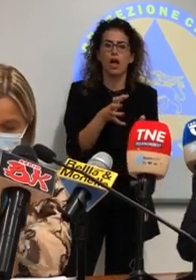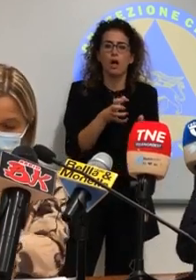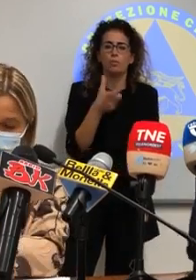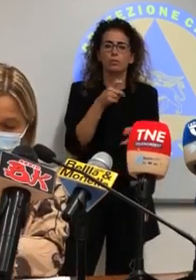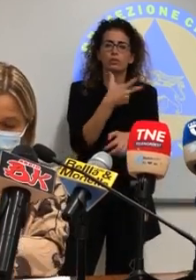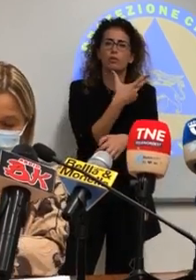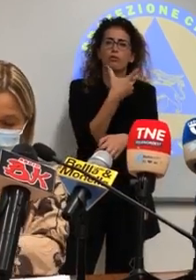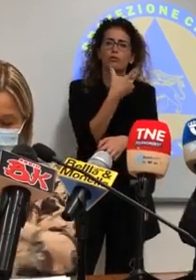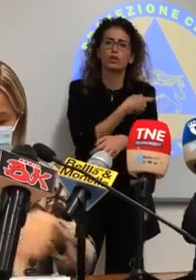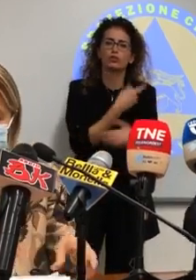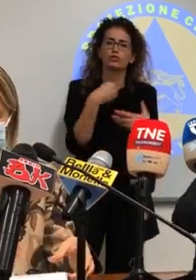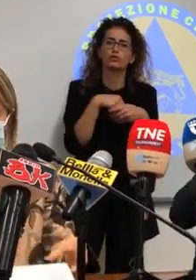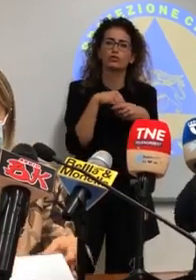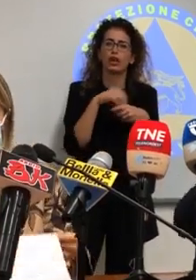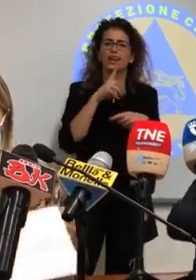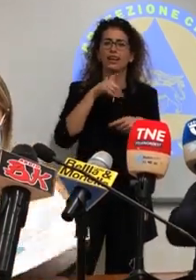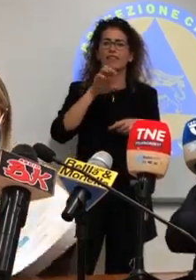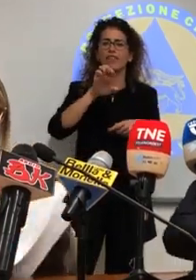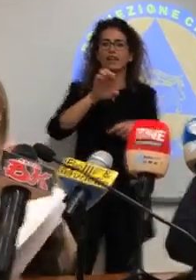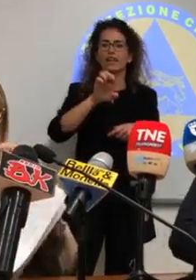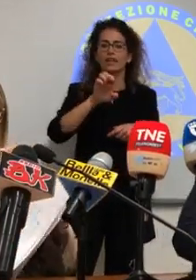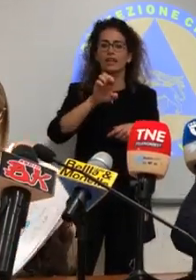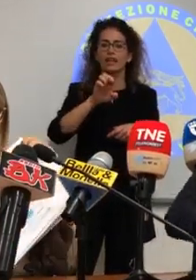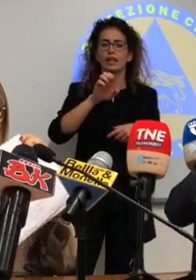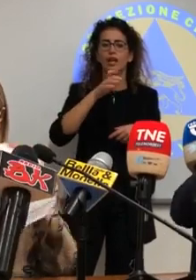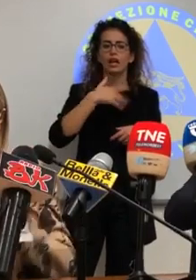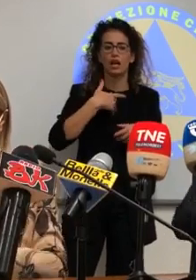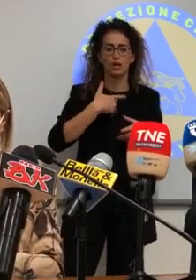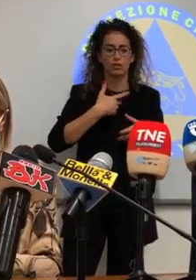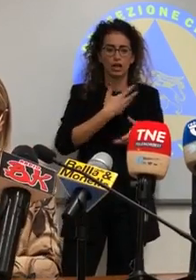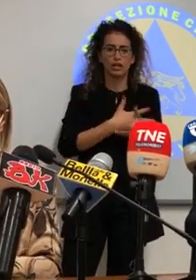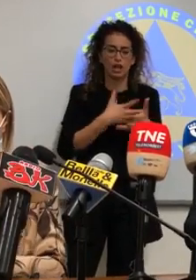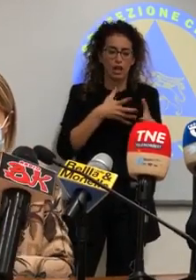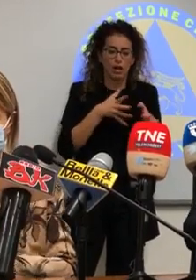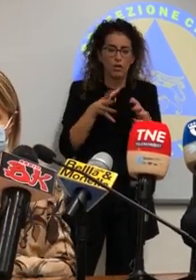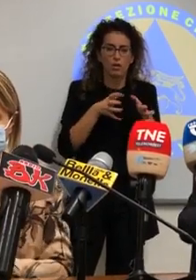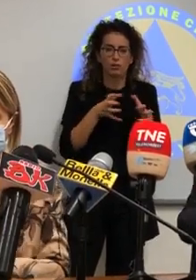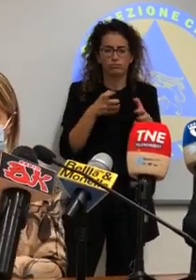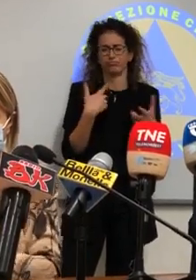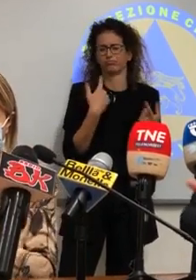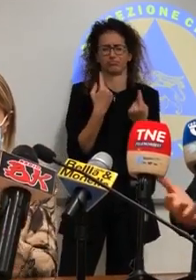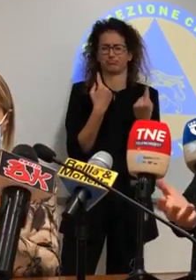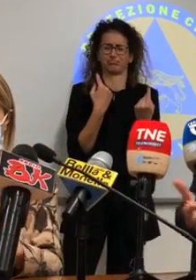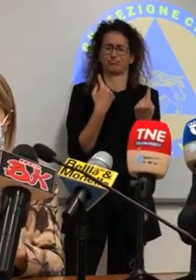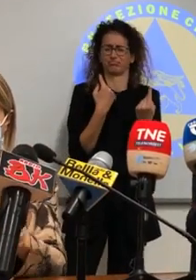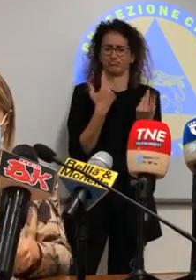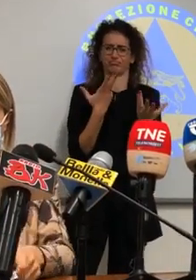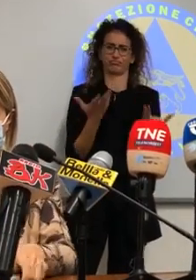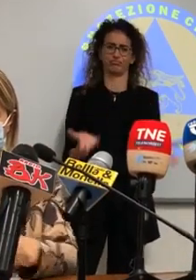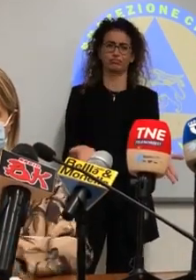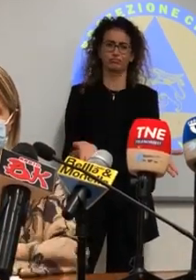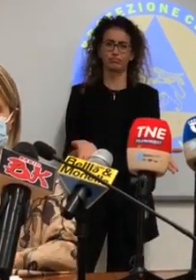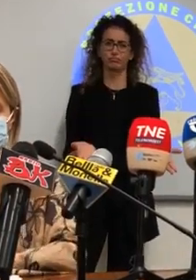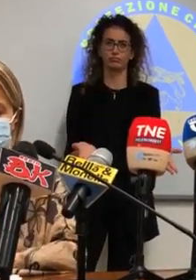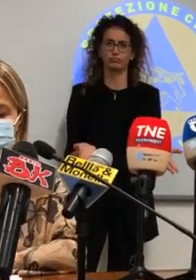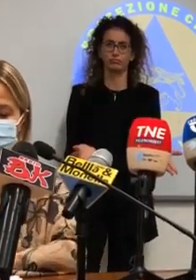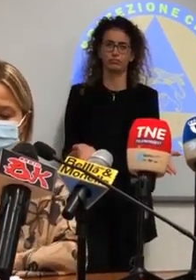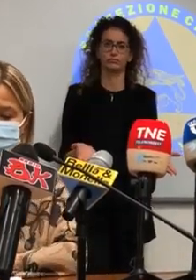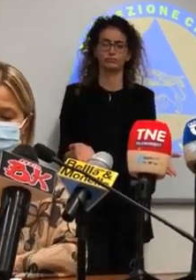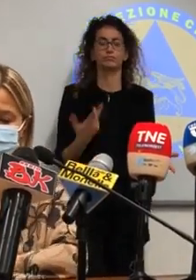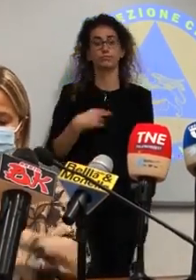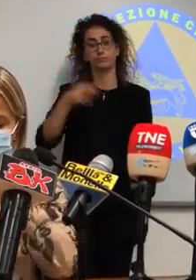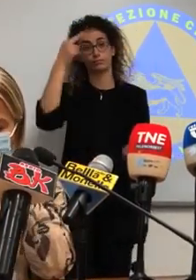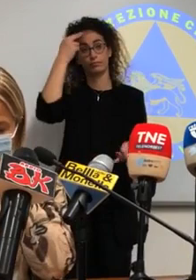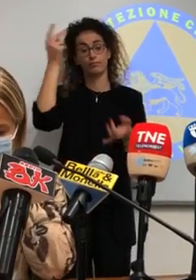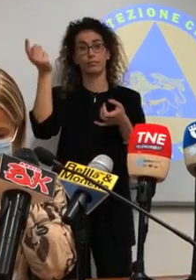vaccino contiene grafene, quindi della vita delle coagulazioni, ce n'è altre menate del genere. E del resto, se vi ricordate, quando